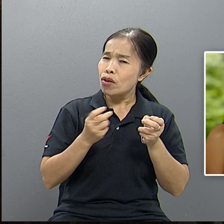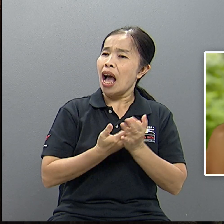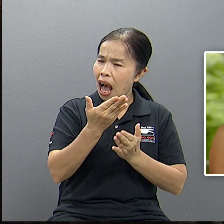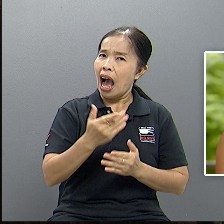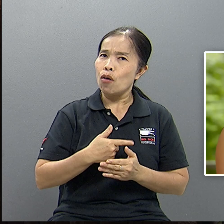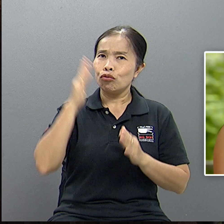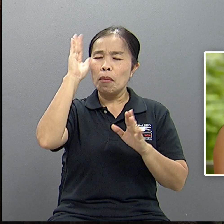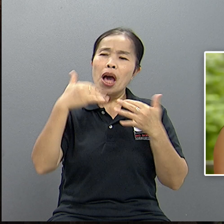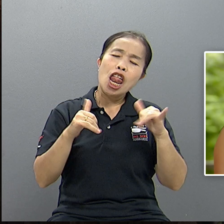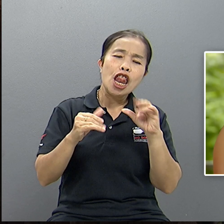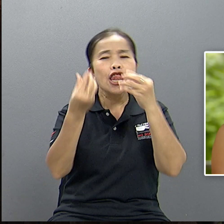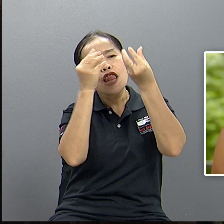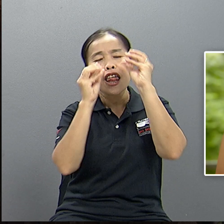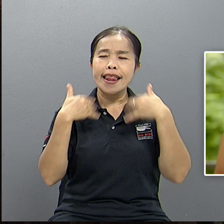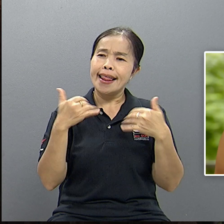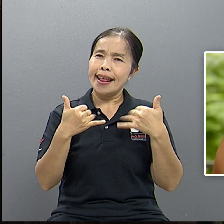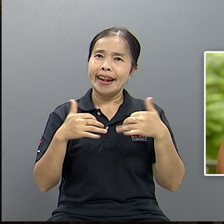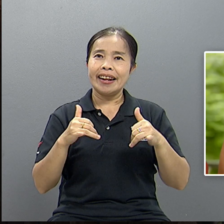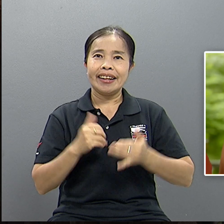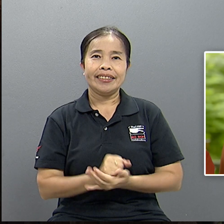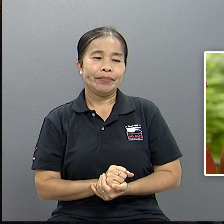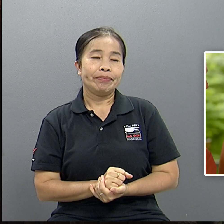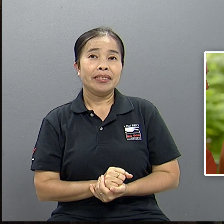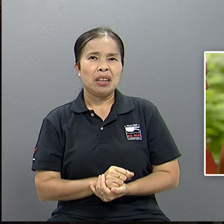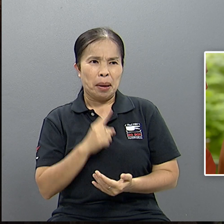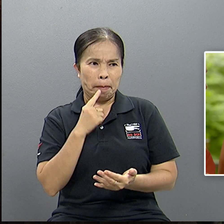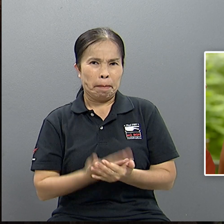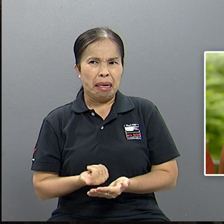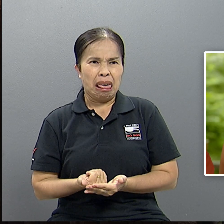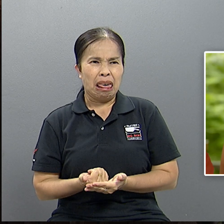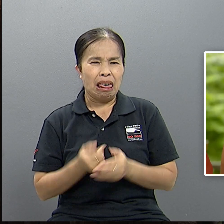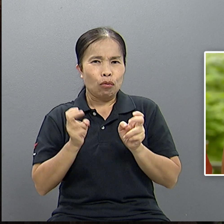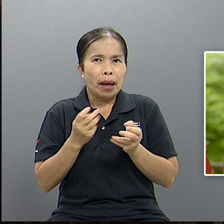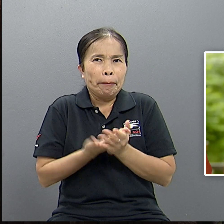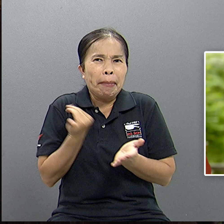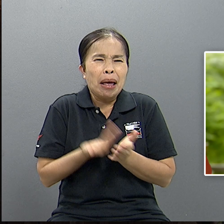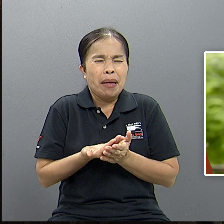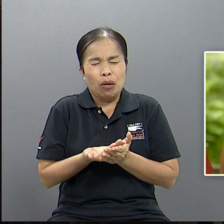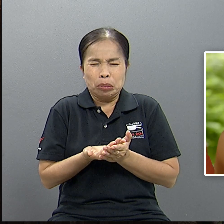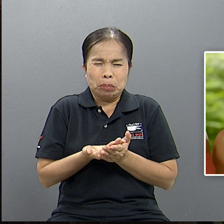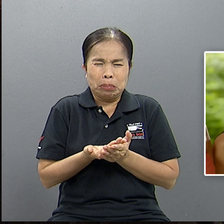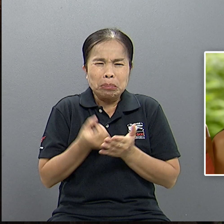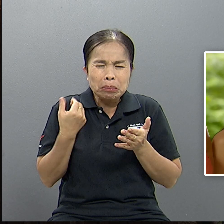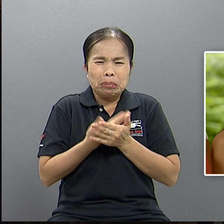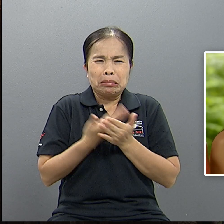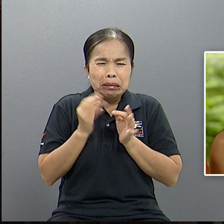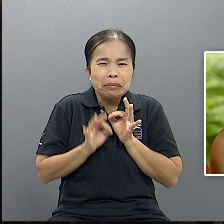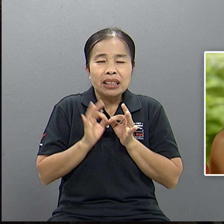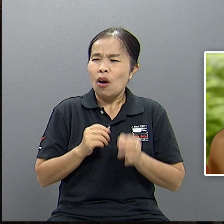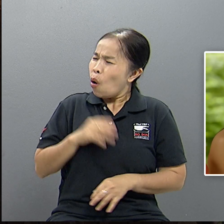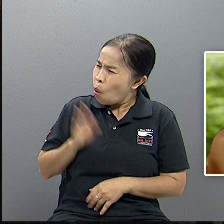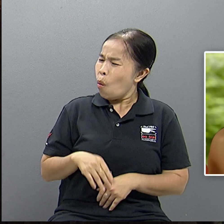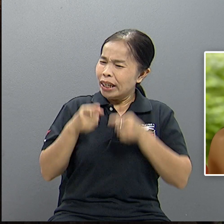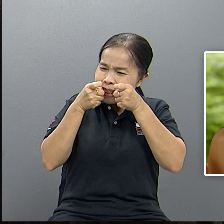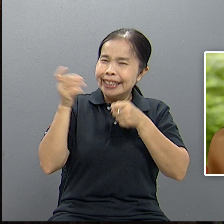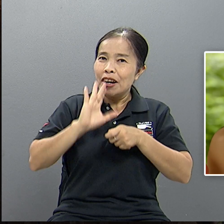เล่นกับคนอื่นเขาบ้าง แต่มันแพงนะพี่วาดเสียดายอ่ะ ขี้เหนียวไป